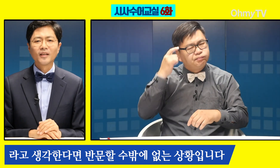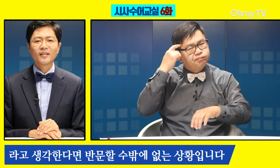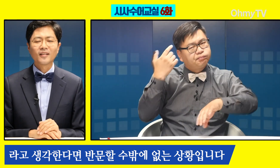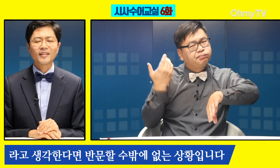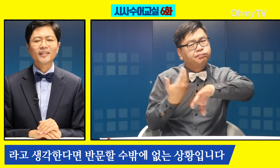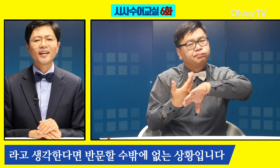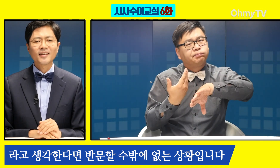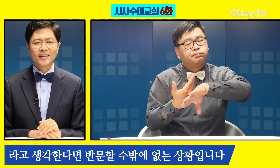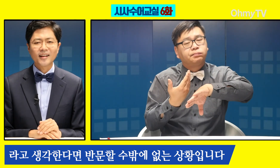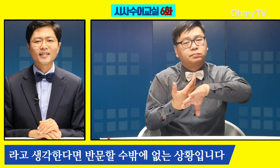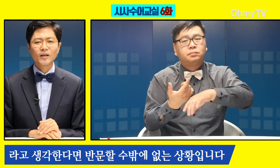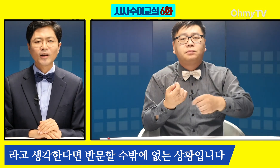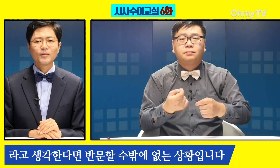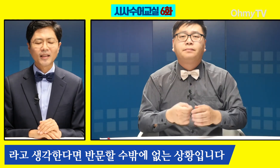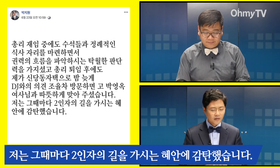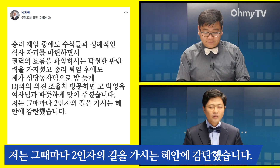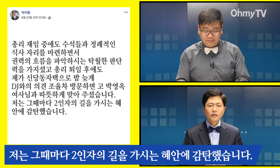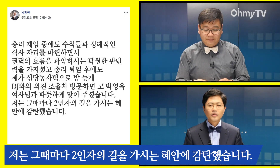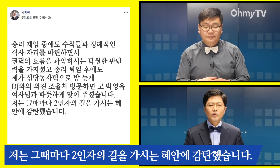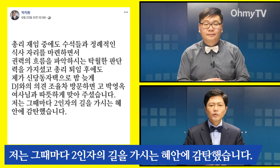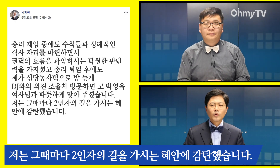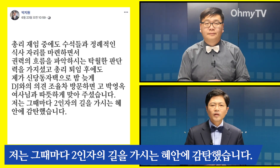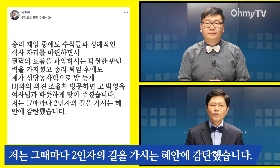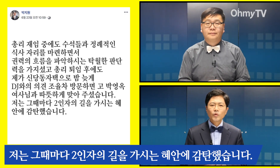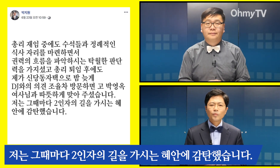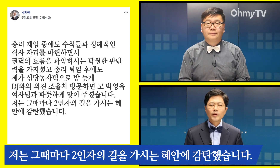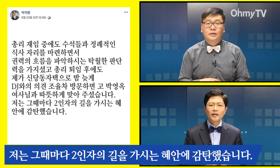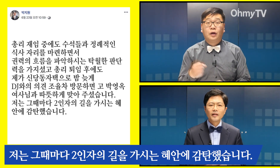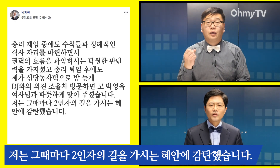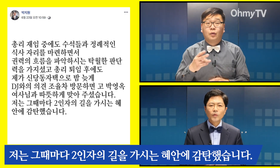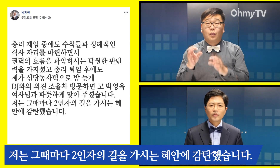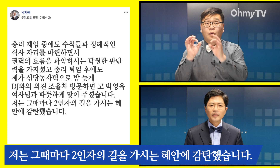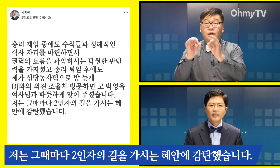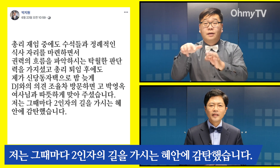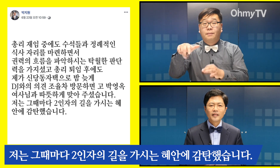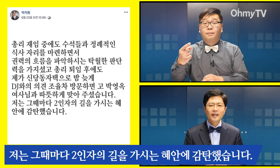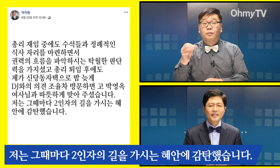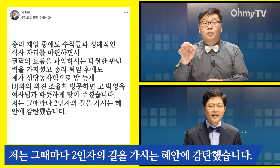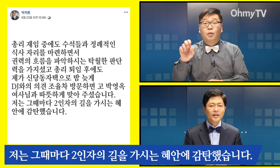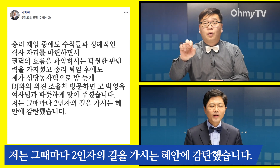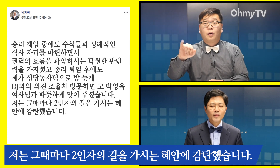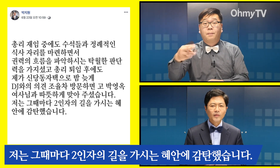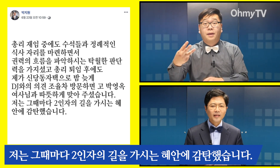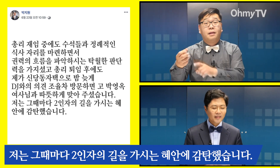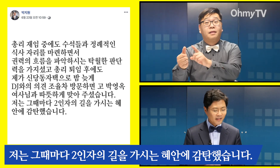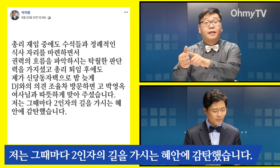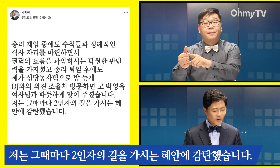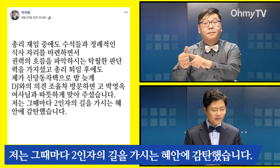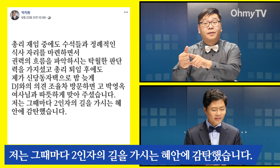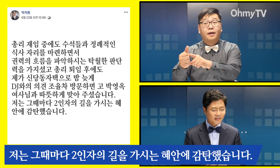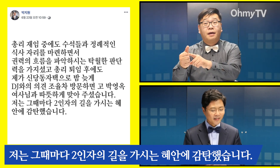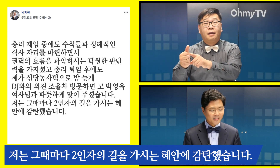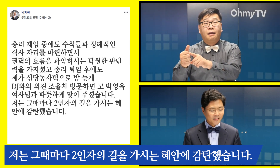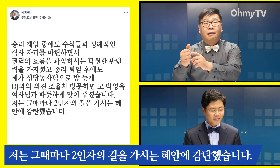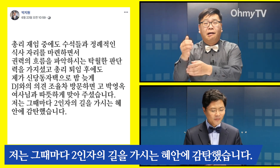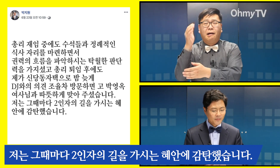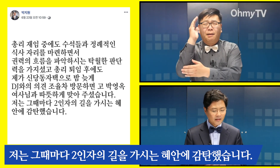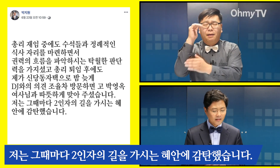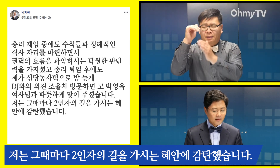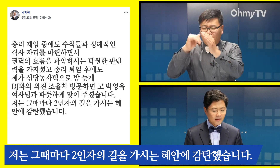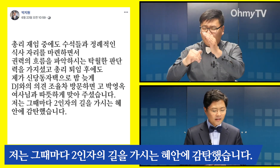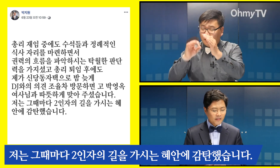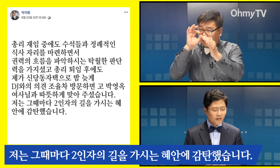수밖에 없는 그런 상태이지 않을까 싶기도 합니다. 그리고 또 김종필 총리를 상징하는 말 중에 이제 이 표현이 있는 것